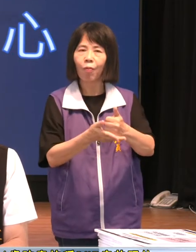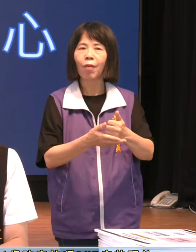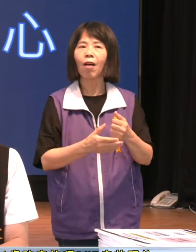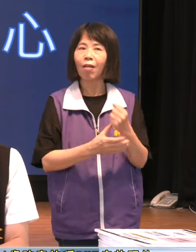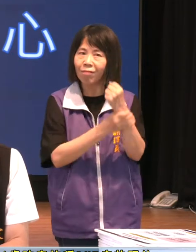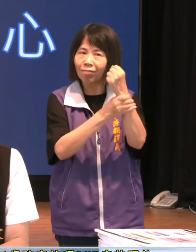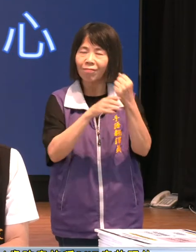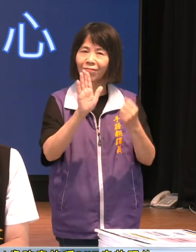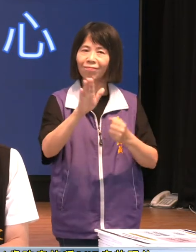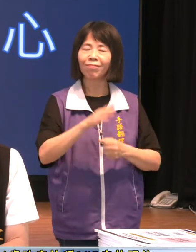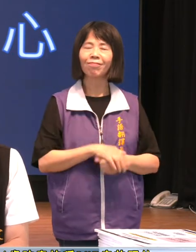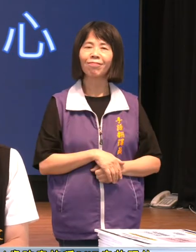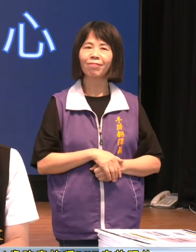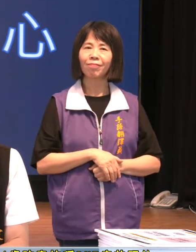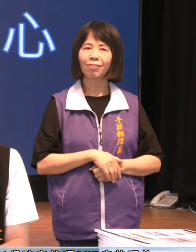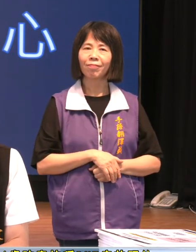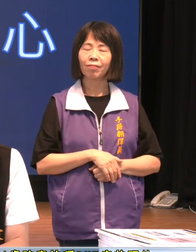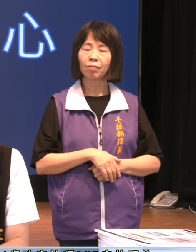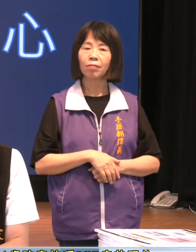务那到